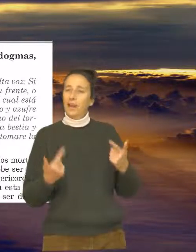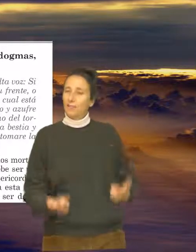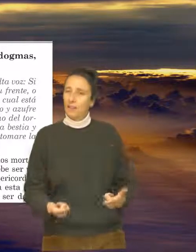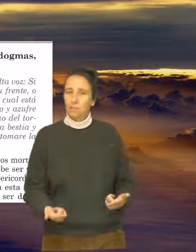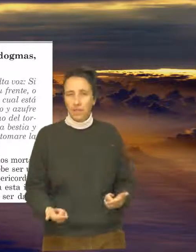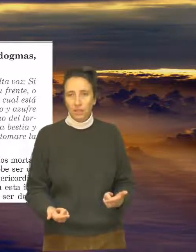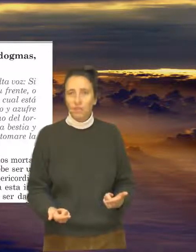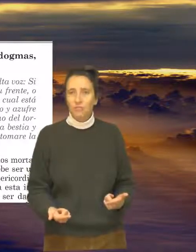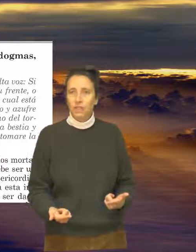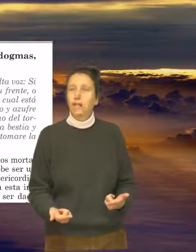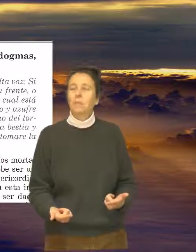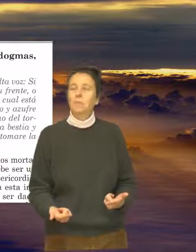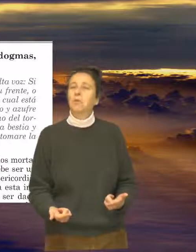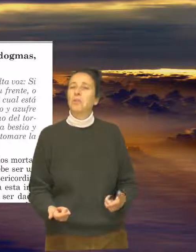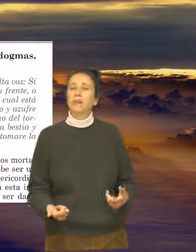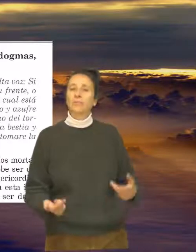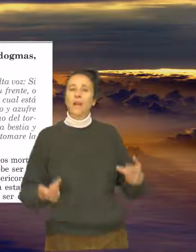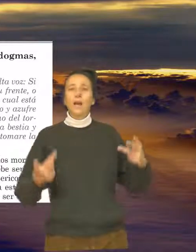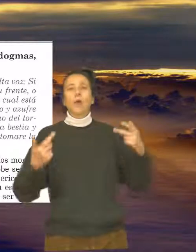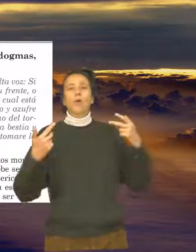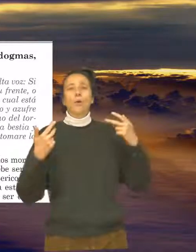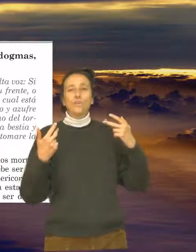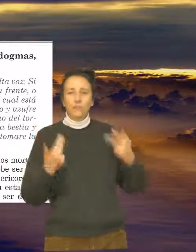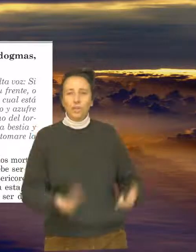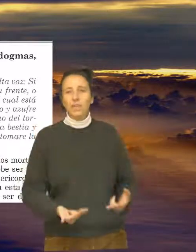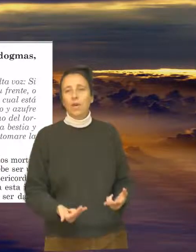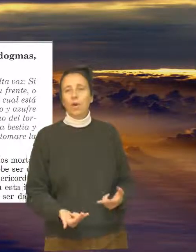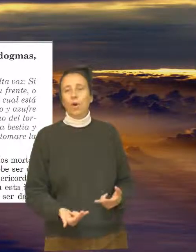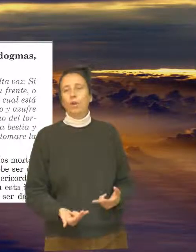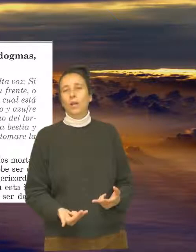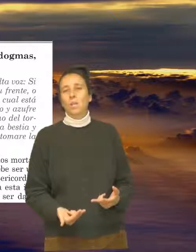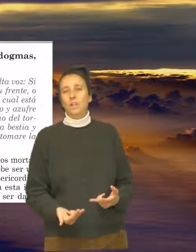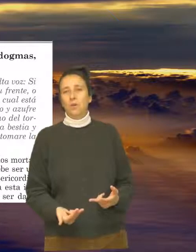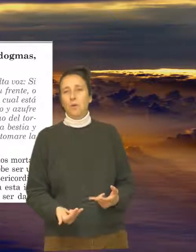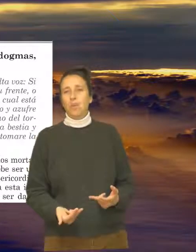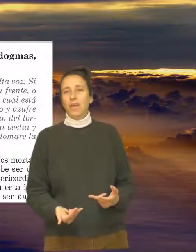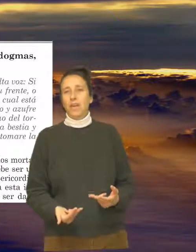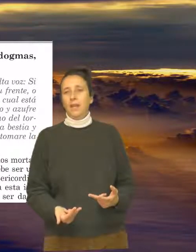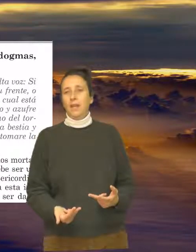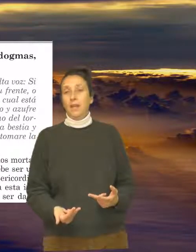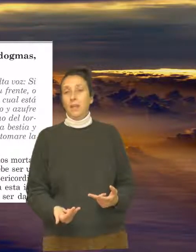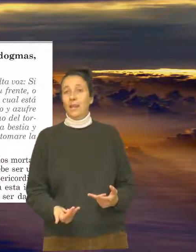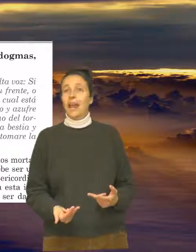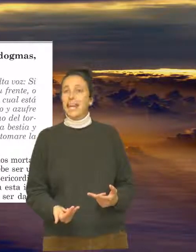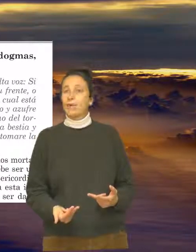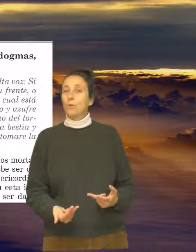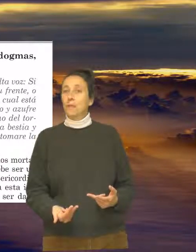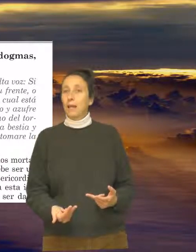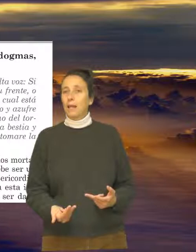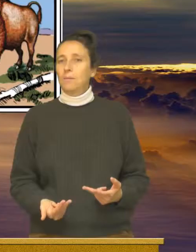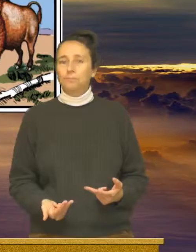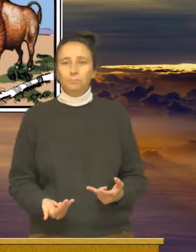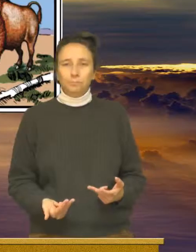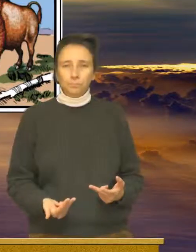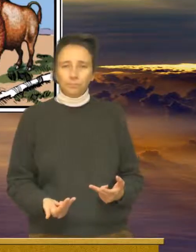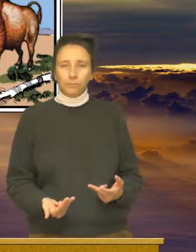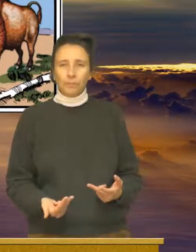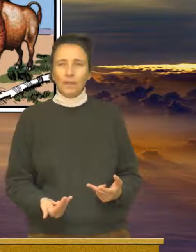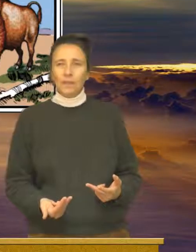coincide con el acercamiento del fin del tiempo de gracia, coincide con el periodo de la ley